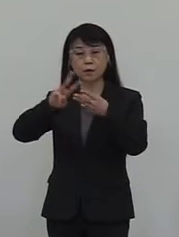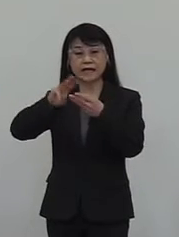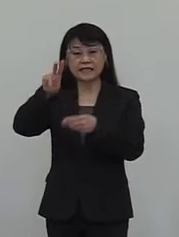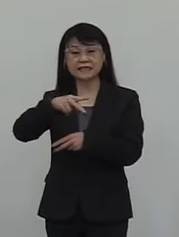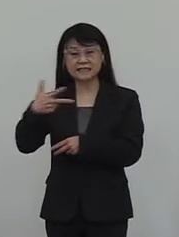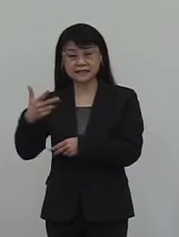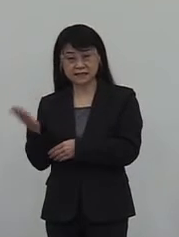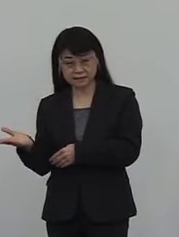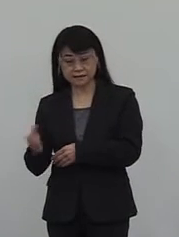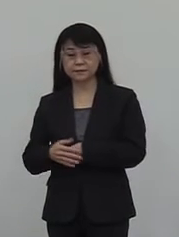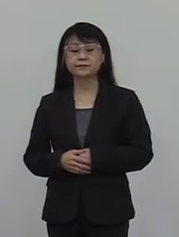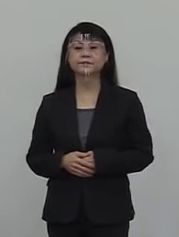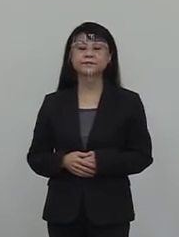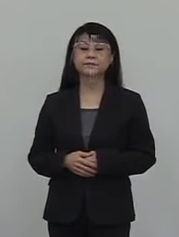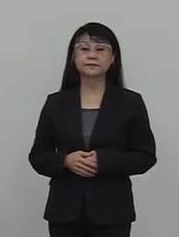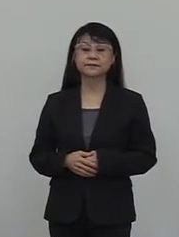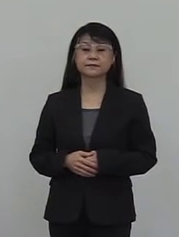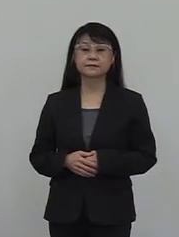です。